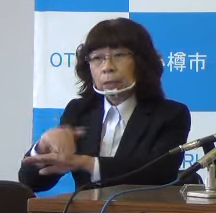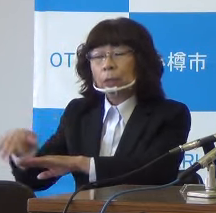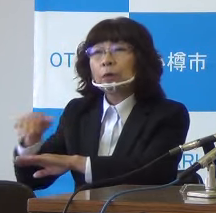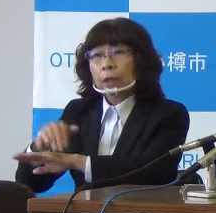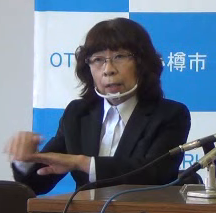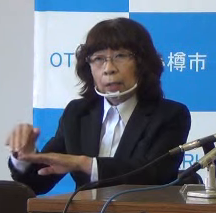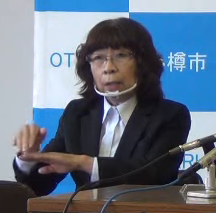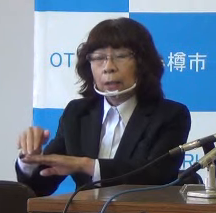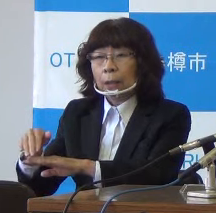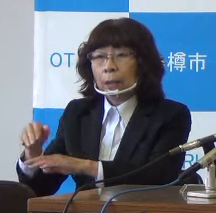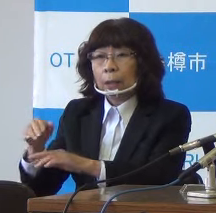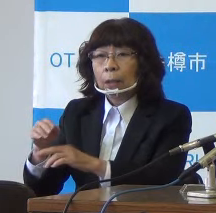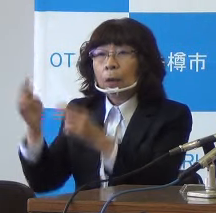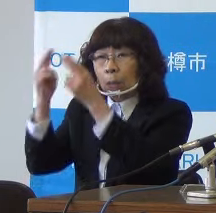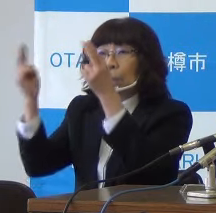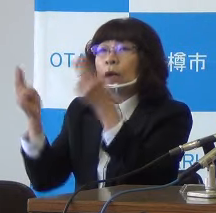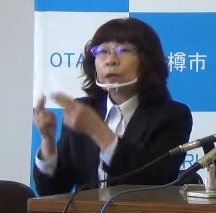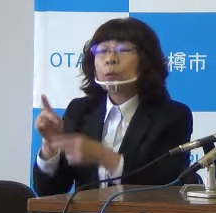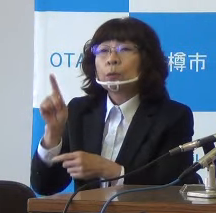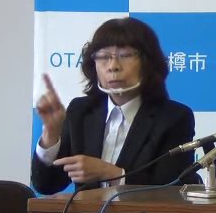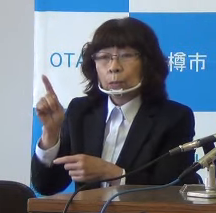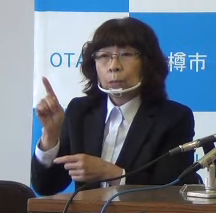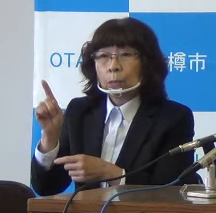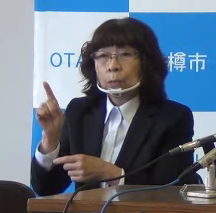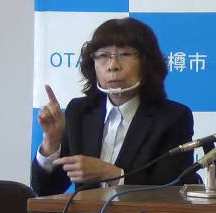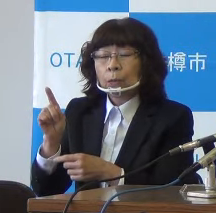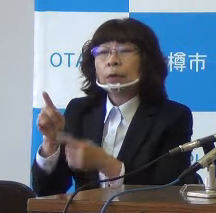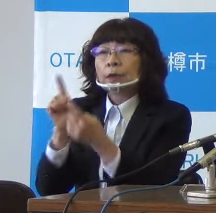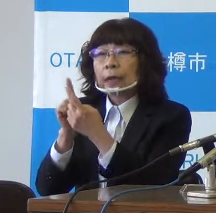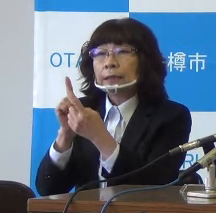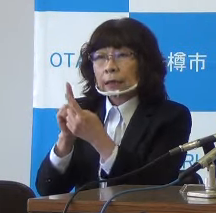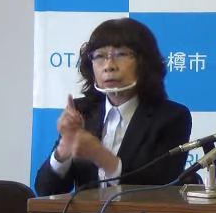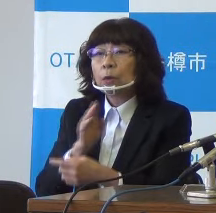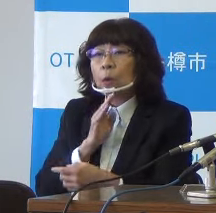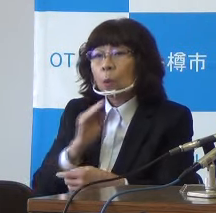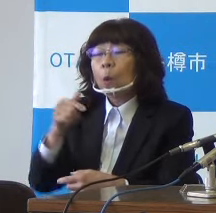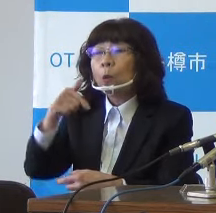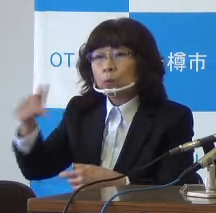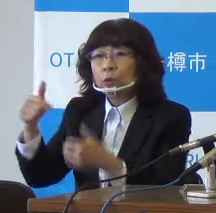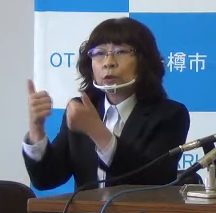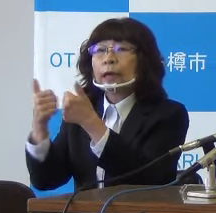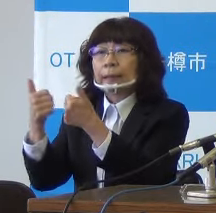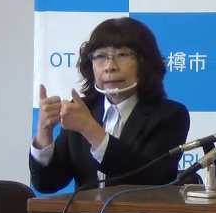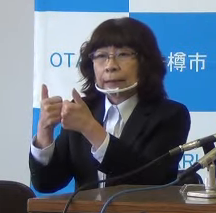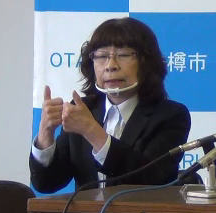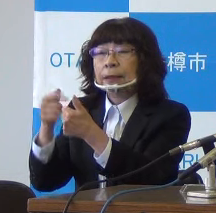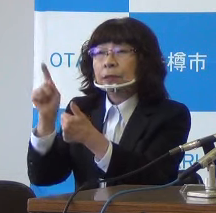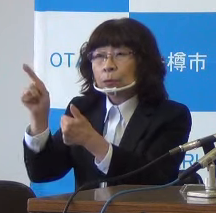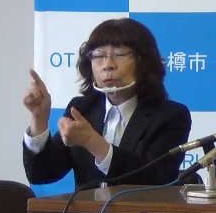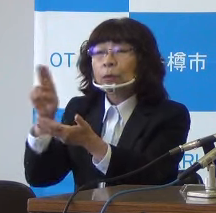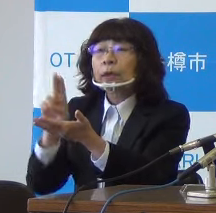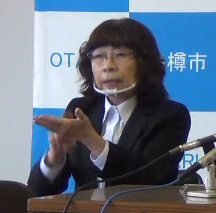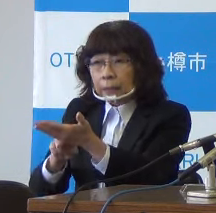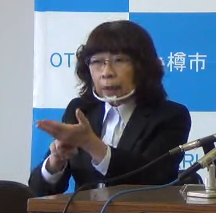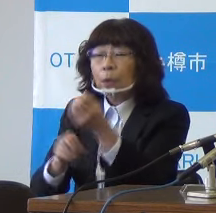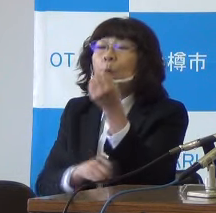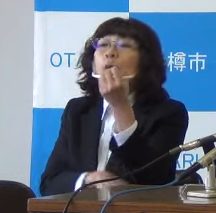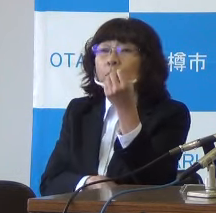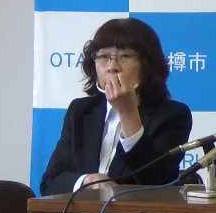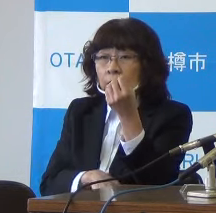されておりました北海道の対策本部会議での決定を踏